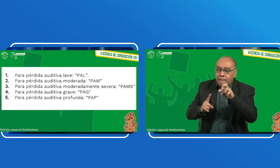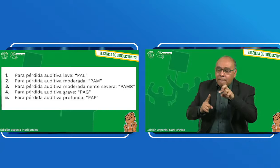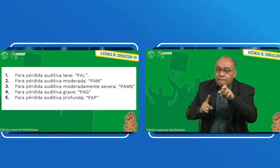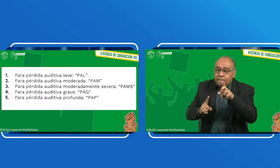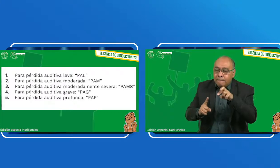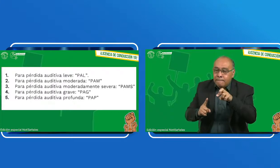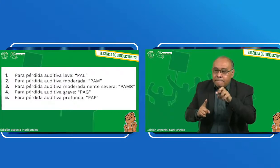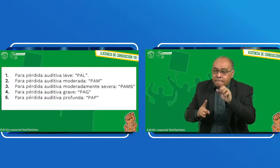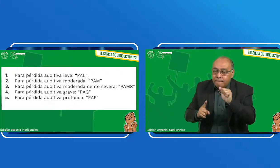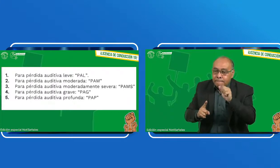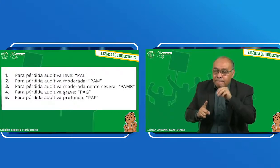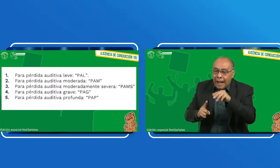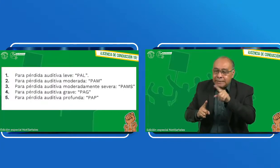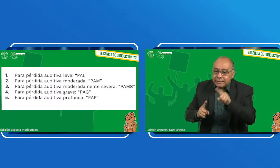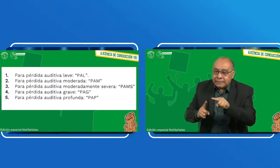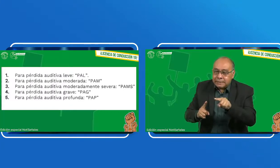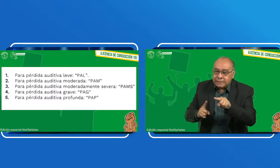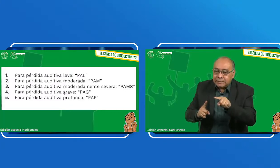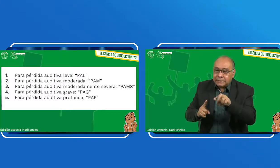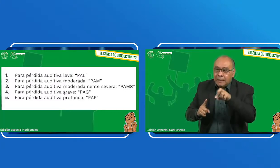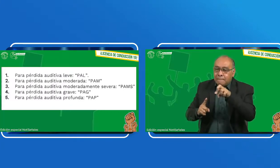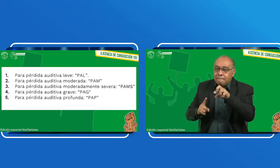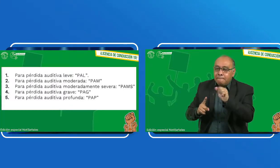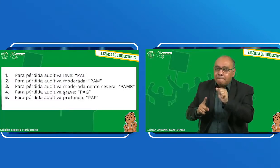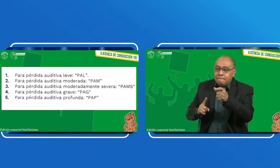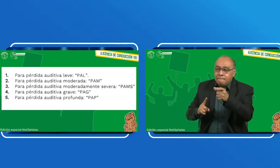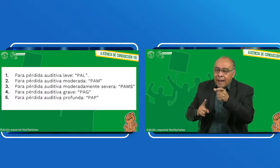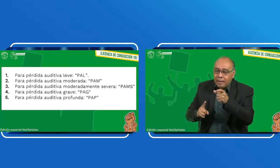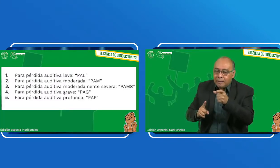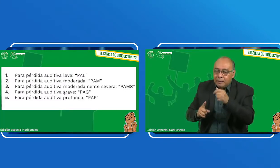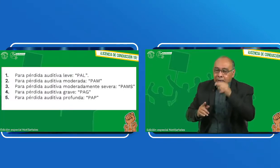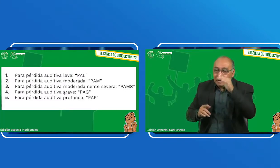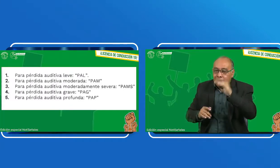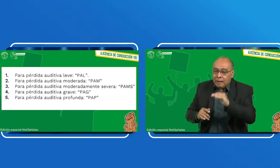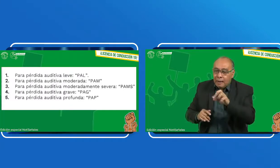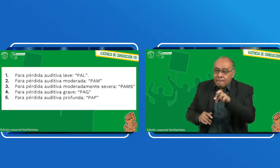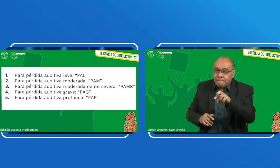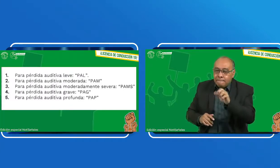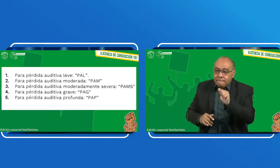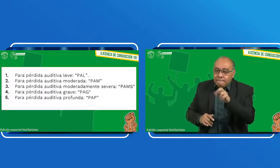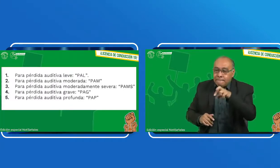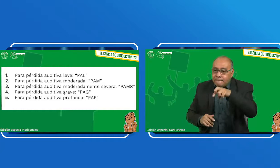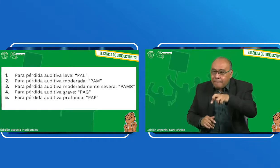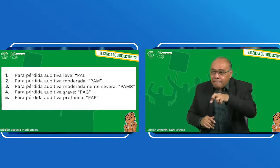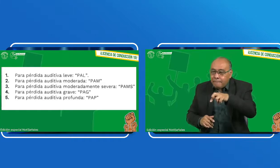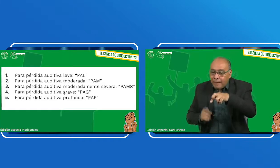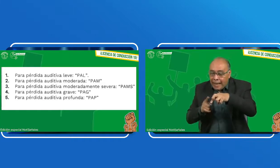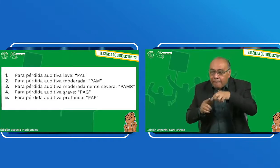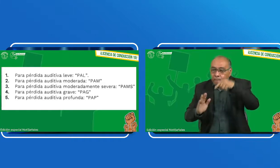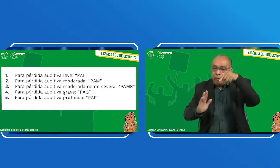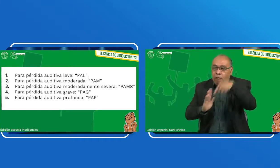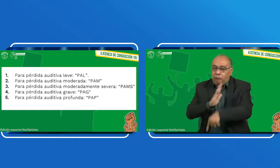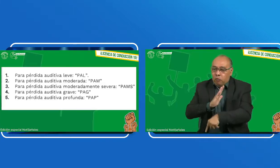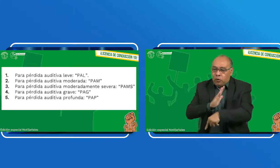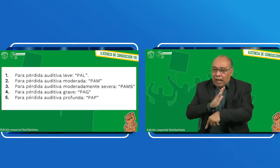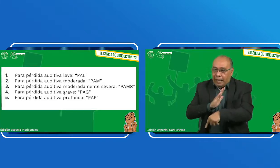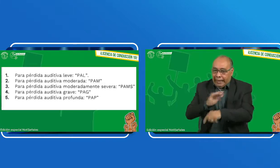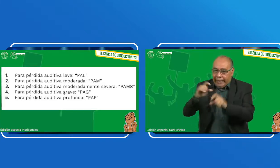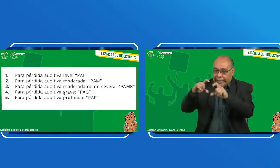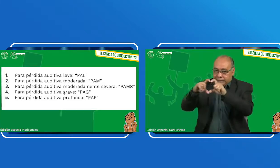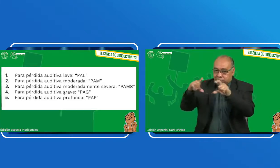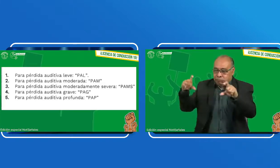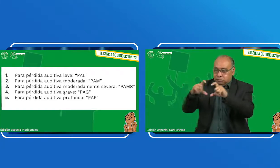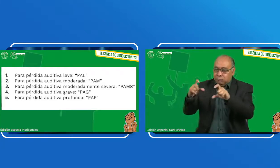que es pérdida de audición leve, pérdida de audición moderada, y a su vez el resto de categorías